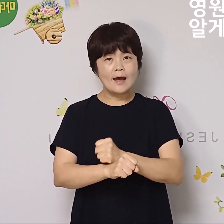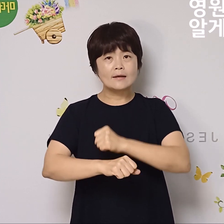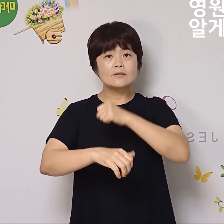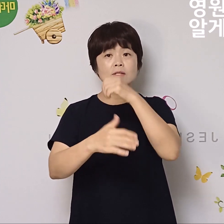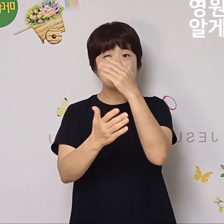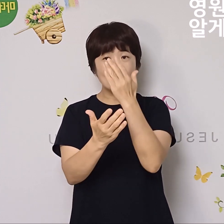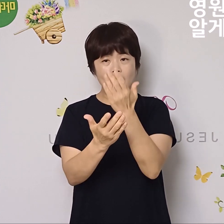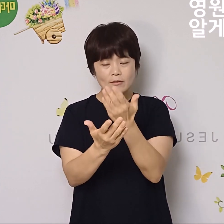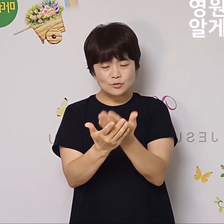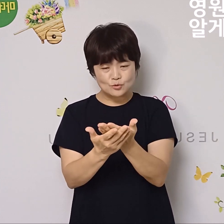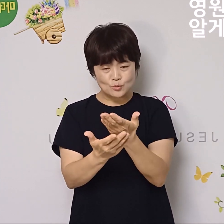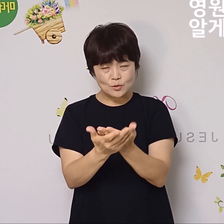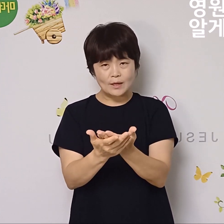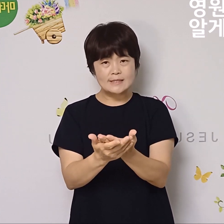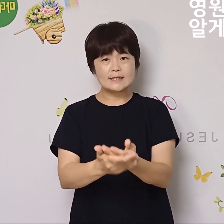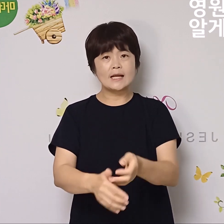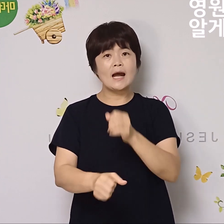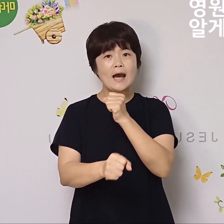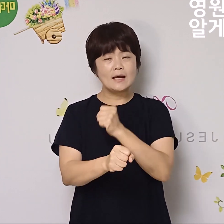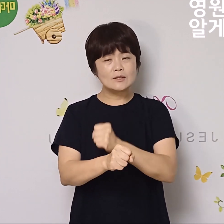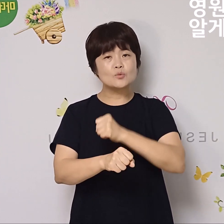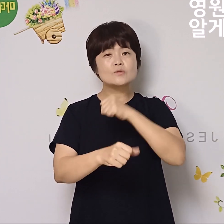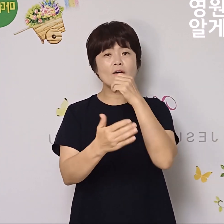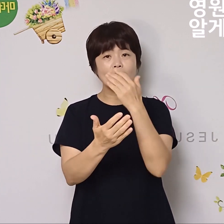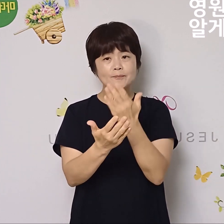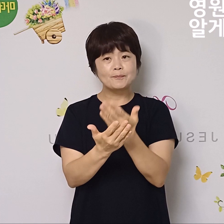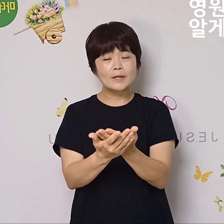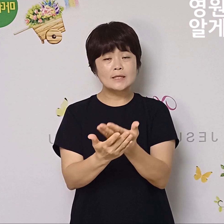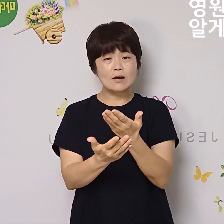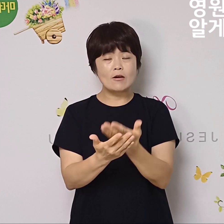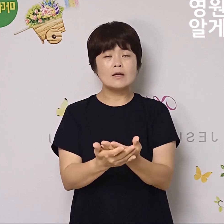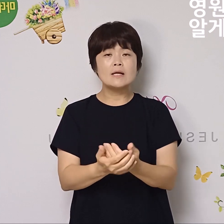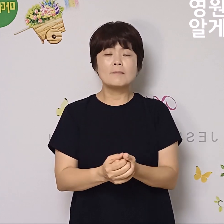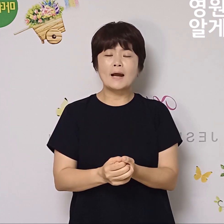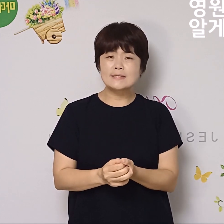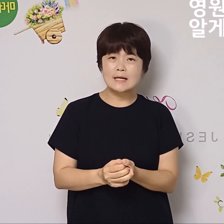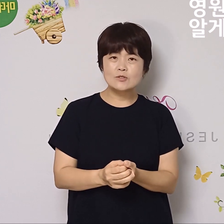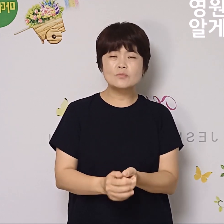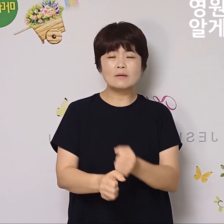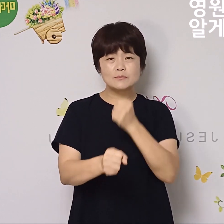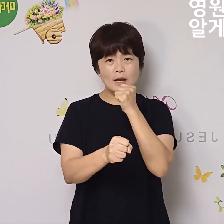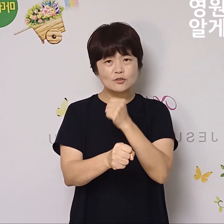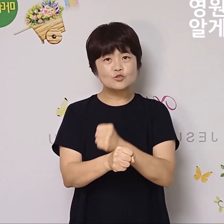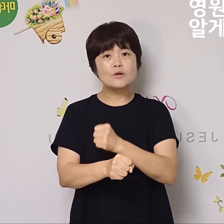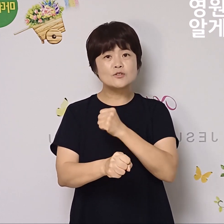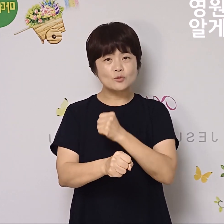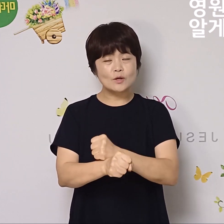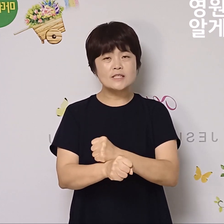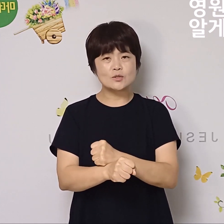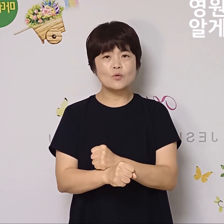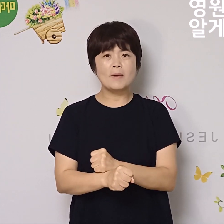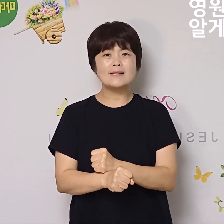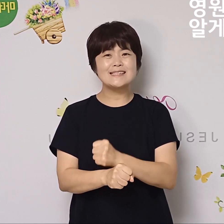하다, 그런데 뭐래요? 주소서까지 하니까 하소서. 그래서 박자가 좀 나오면 한 2번 정도 하시고